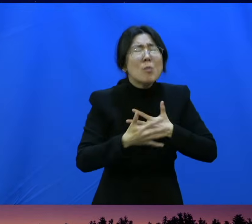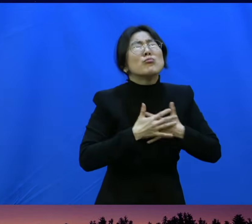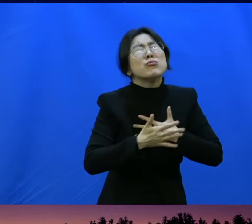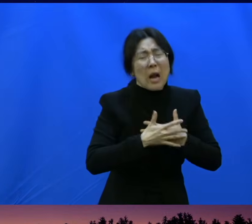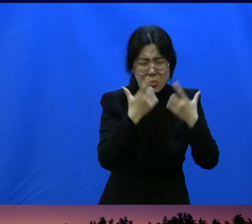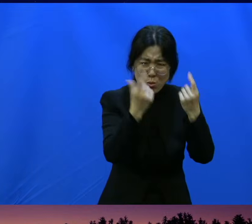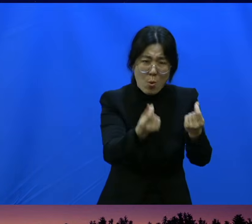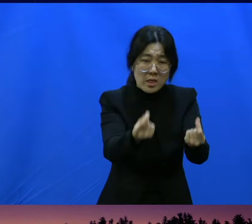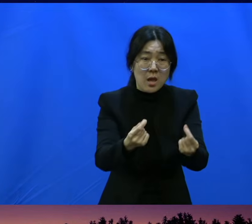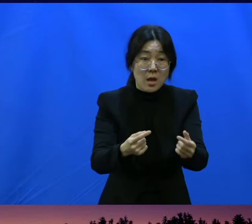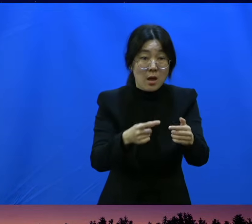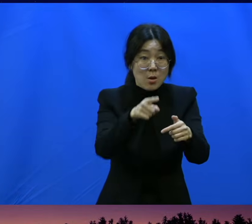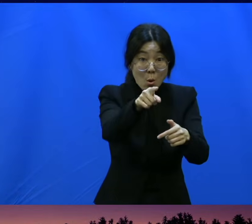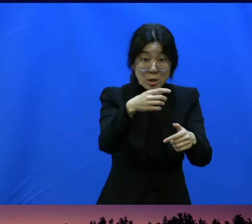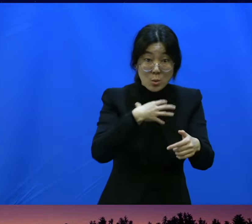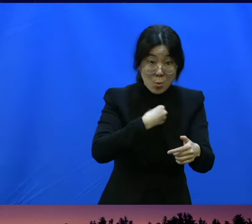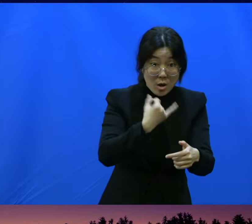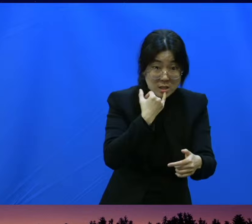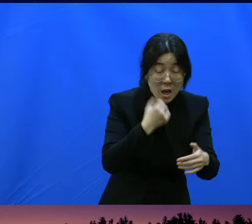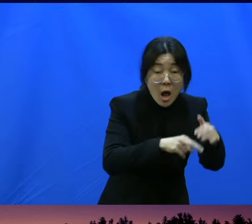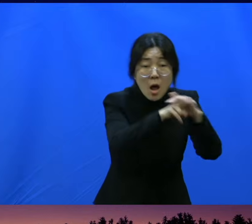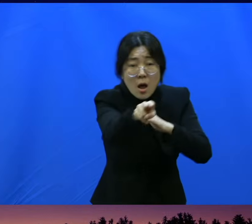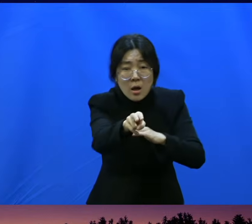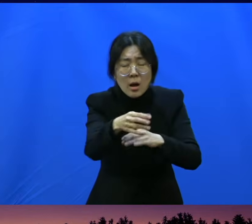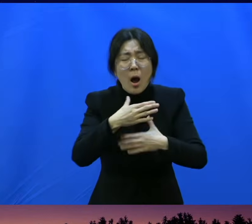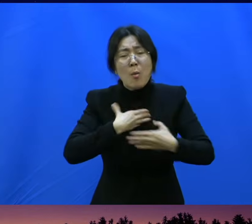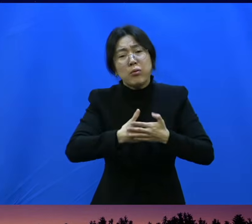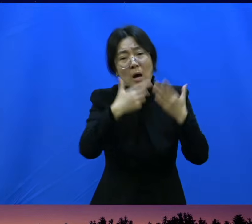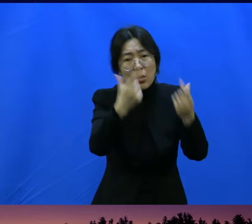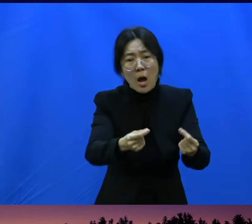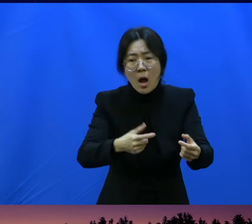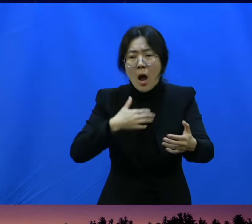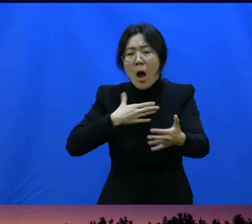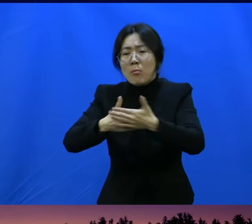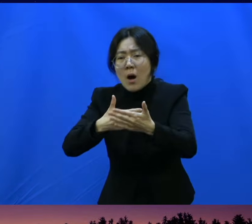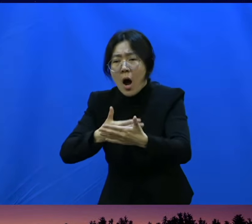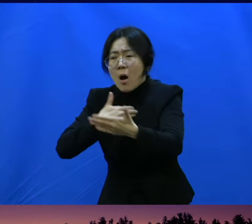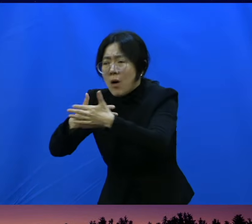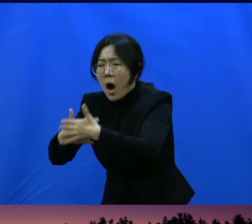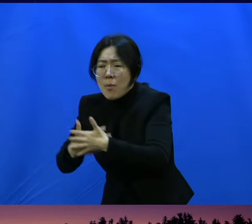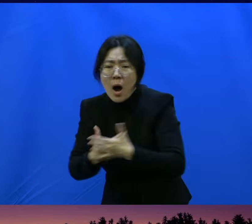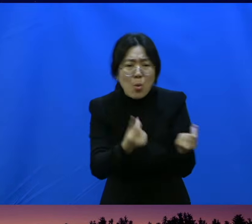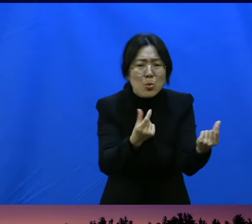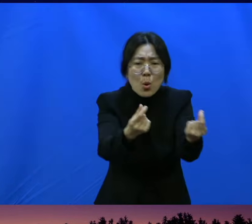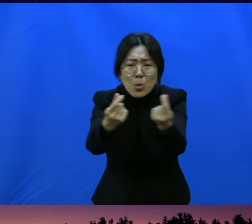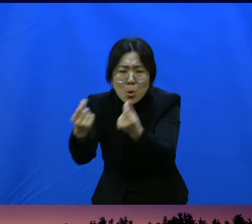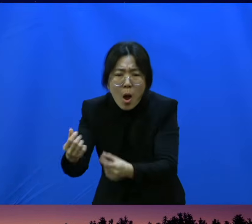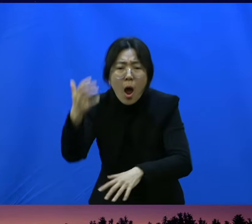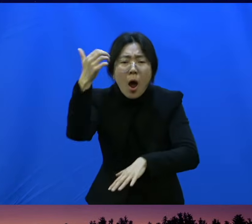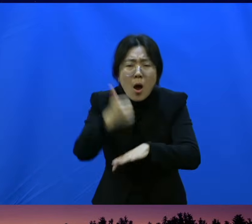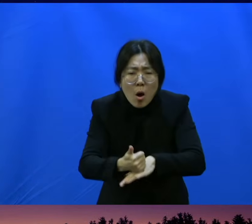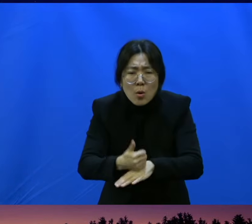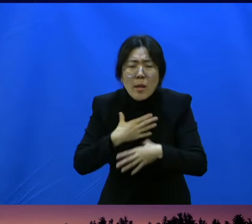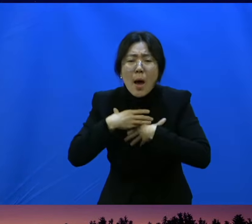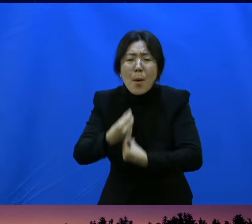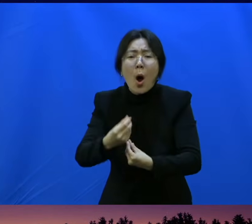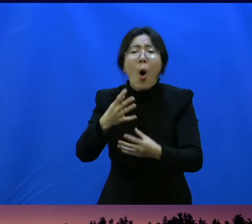유일한 피난처이십니다. 여러분, 시편에는 이 피난처라는 단어가 자주